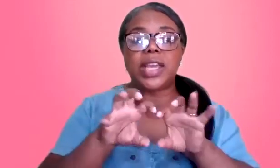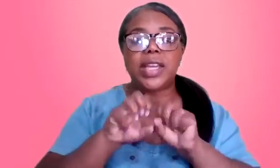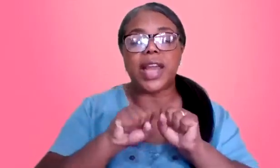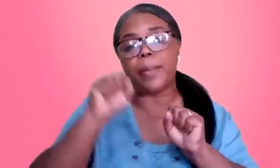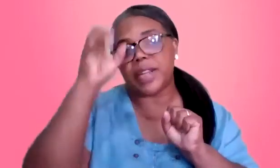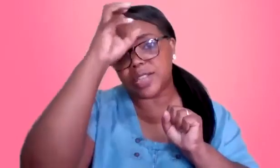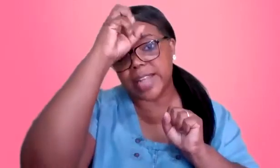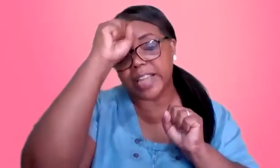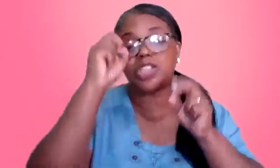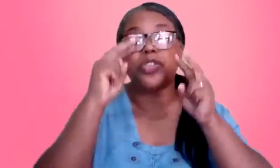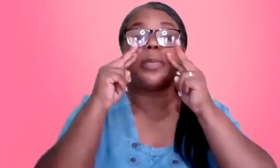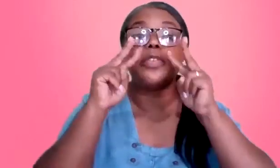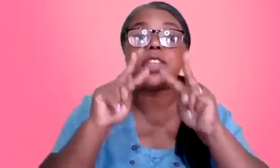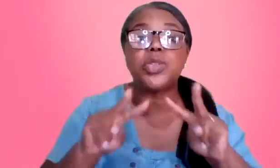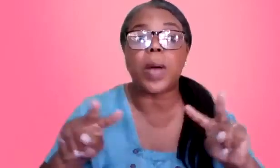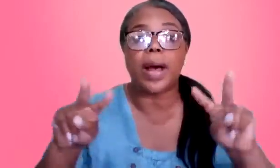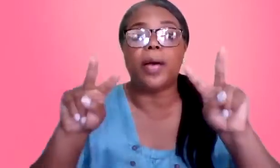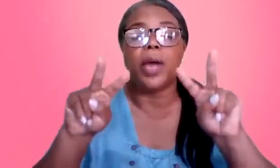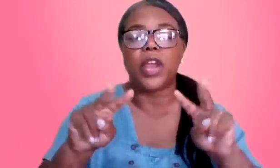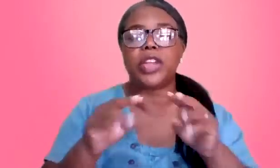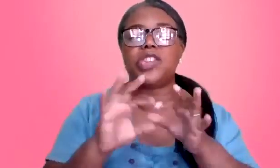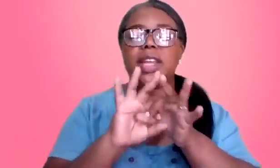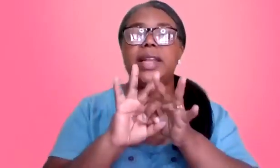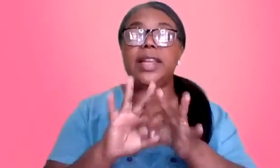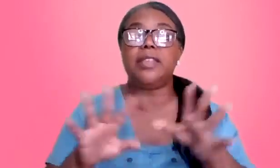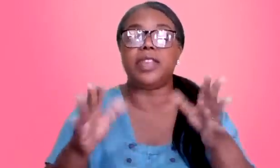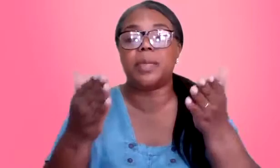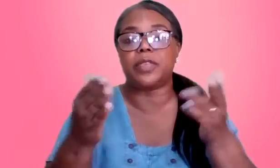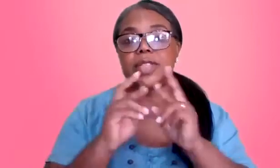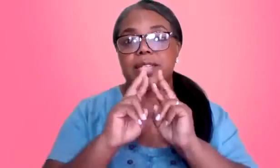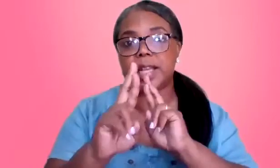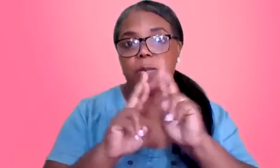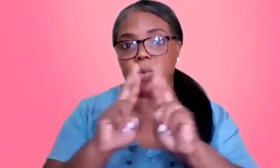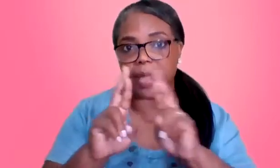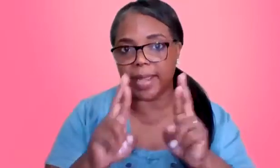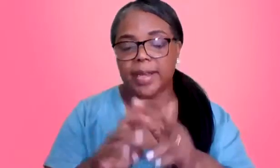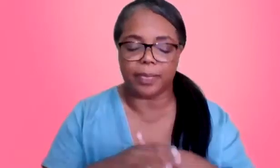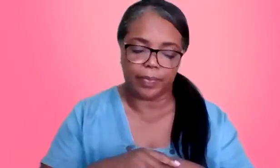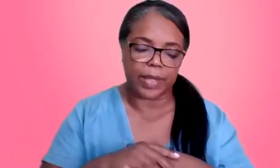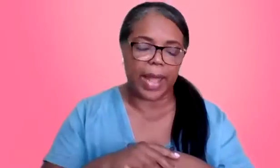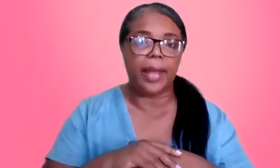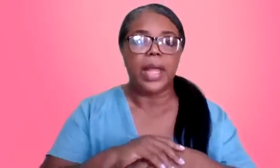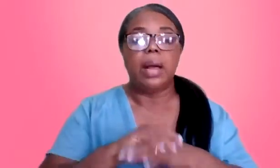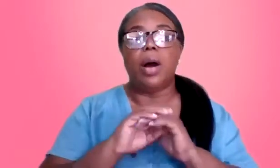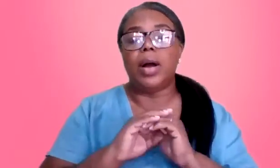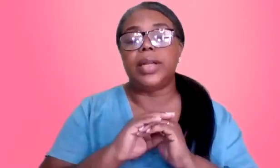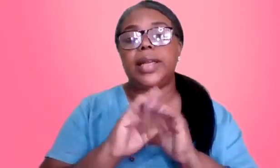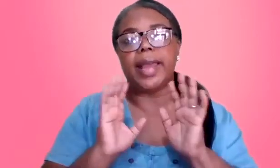adquire a aprendizagem de forma visual. Eu deixei aí livre, né, para vocês responderem, tá? Olha, quem